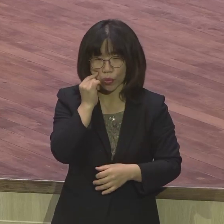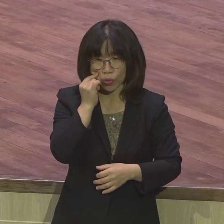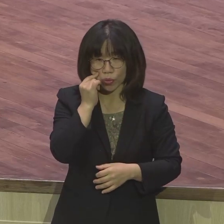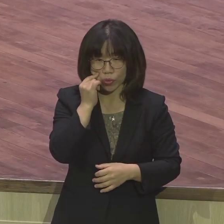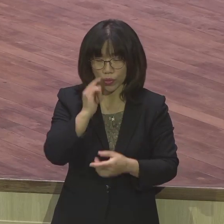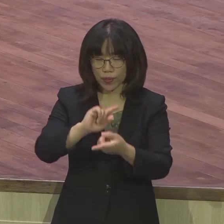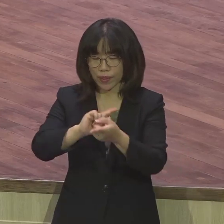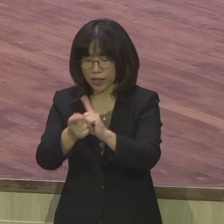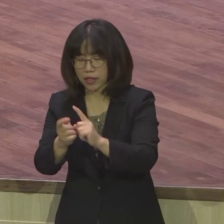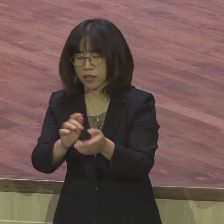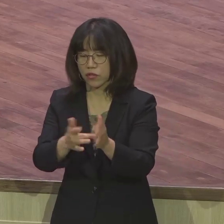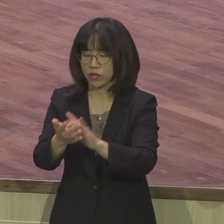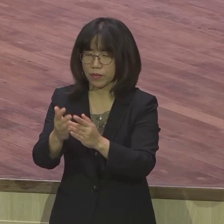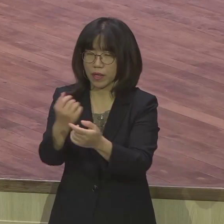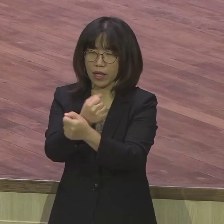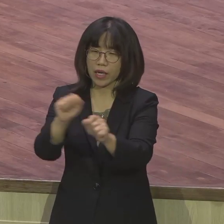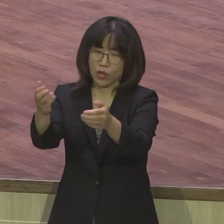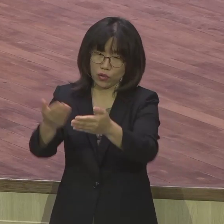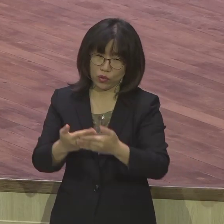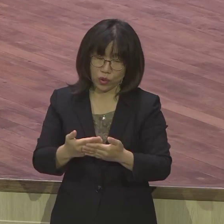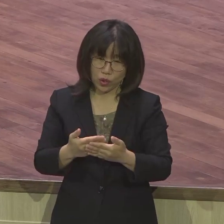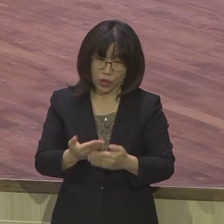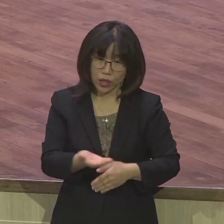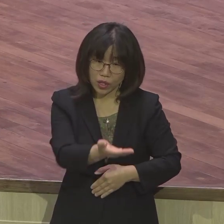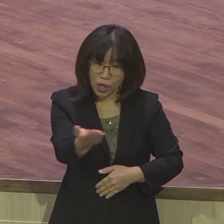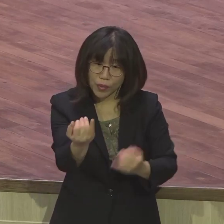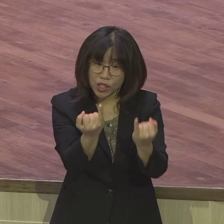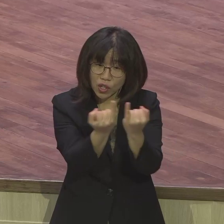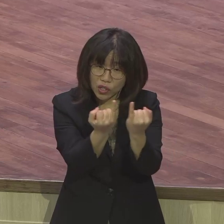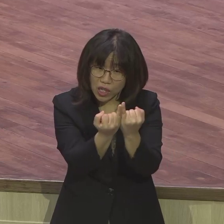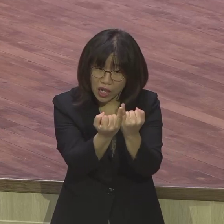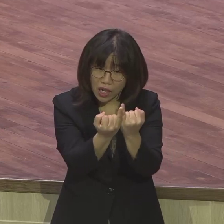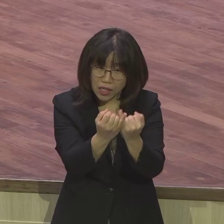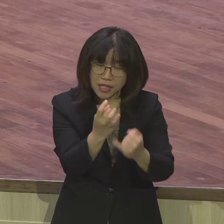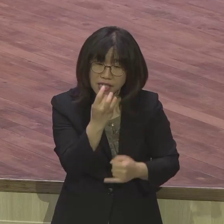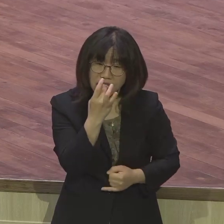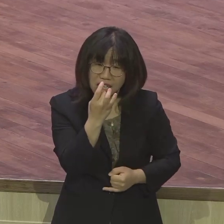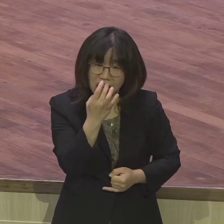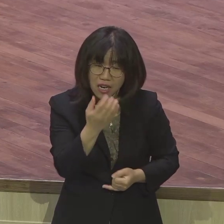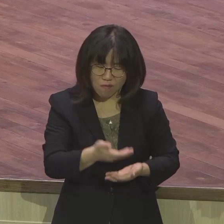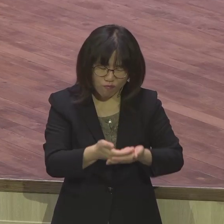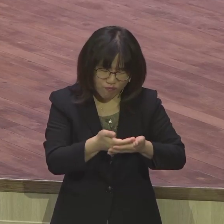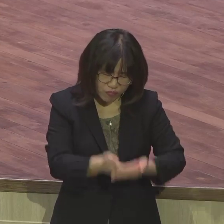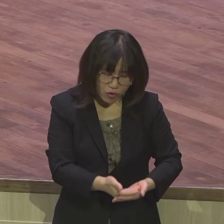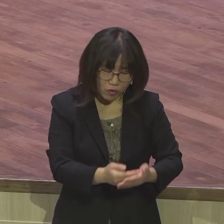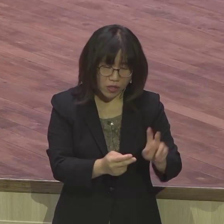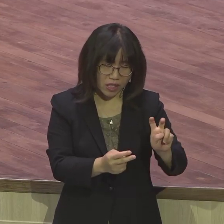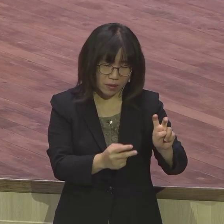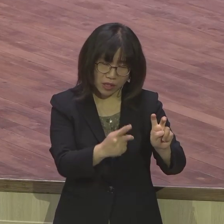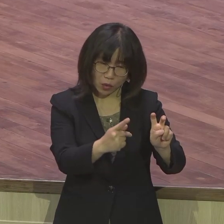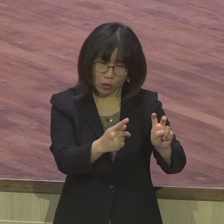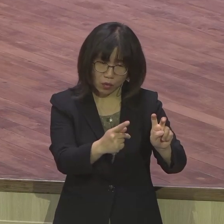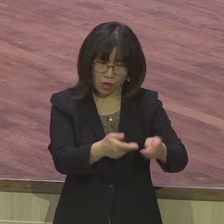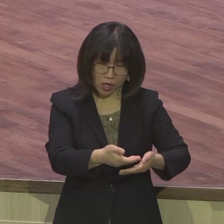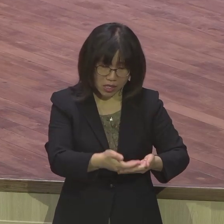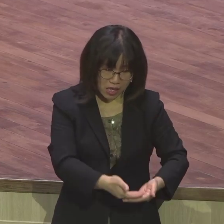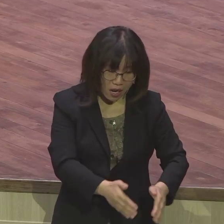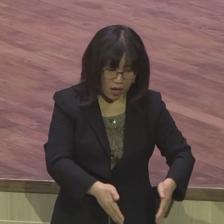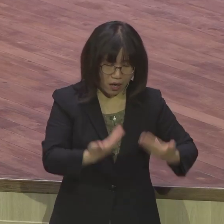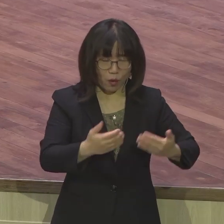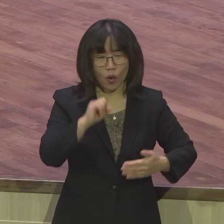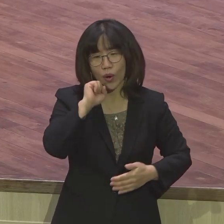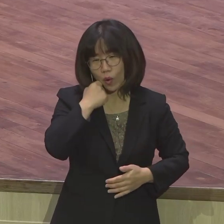여러분 아마 그 여자분들은 무거운 뭐 20kg 쌀, 20kg짜리, 30kg짜리를 들 수 없을 겁니다.